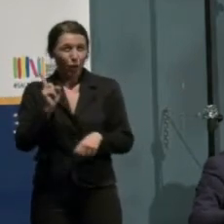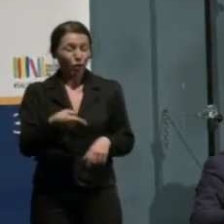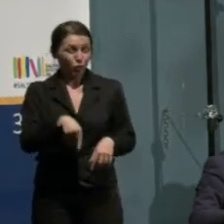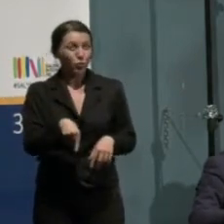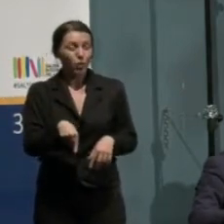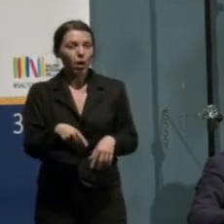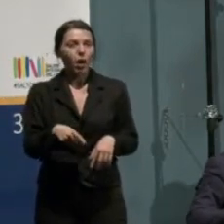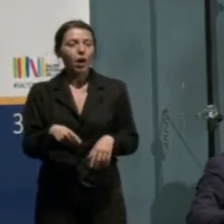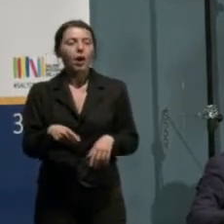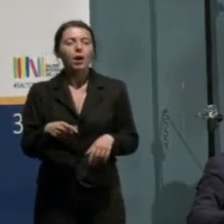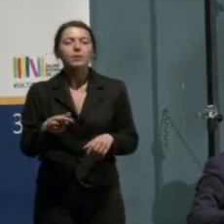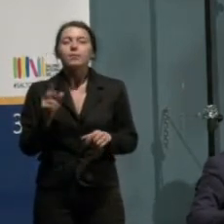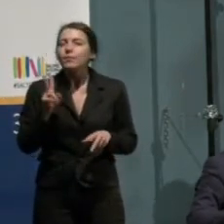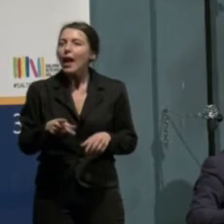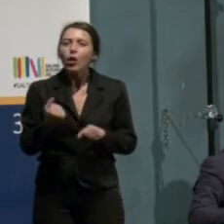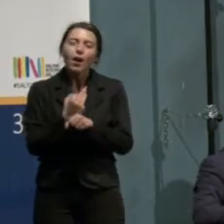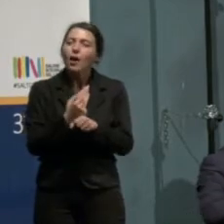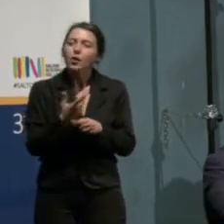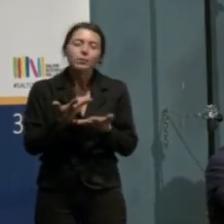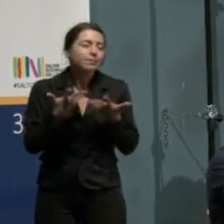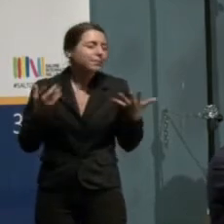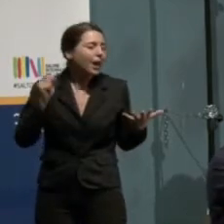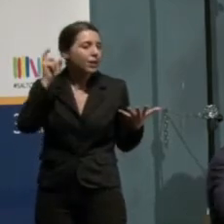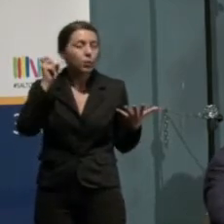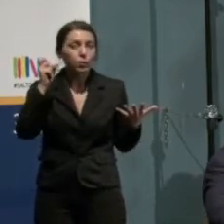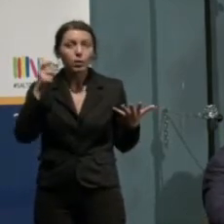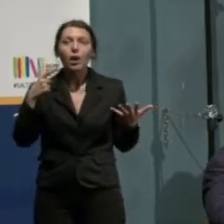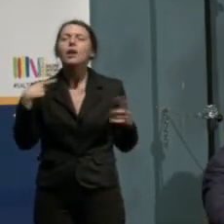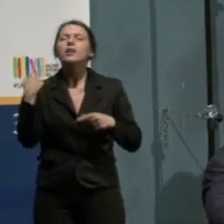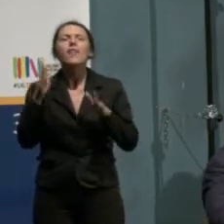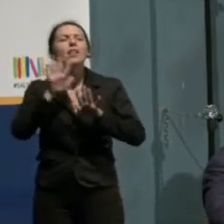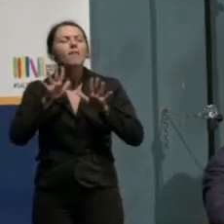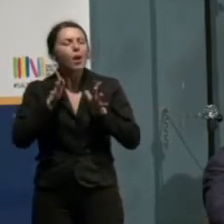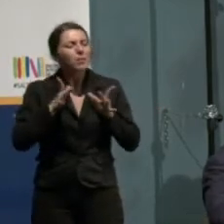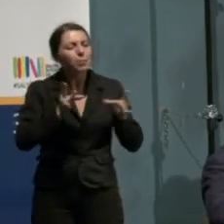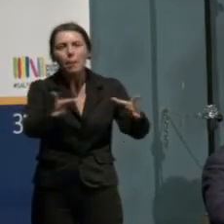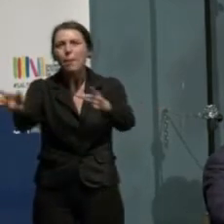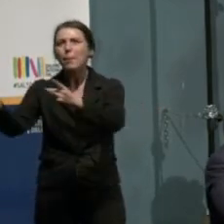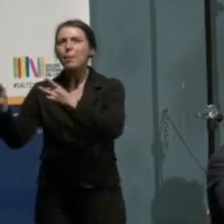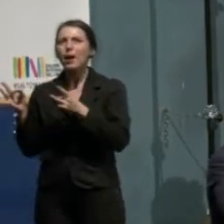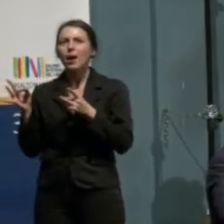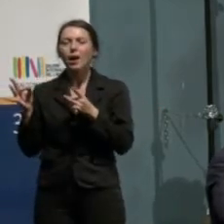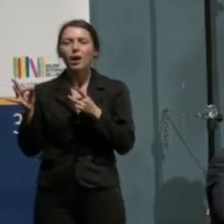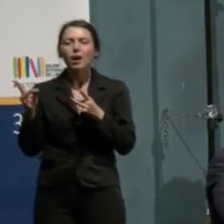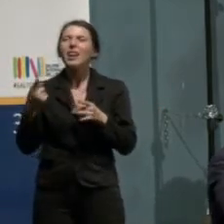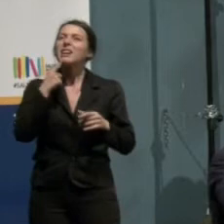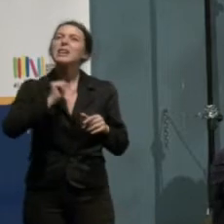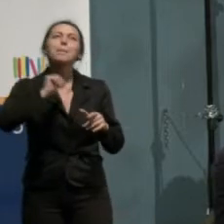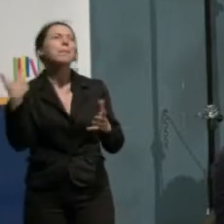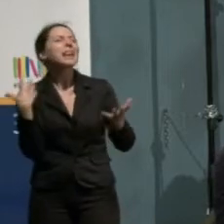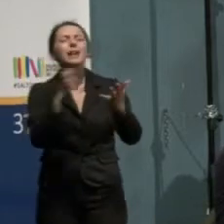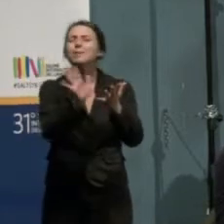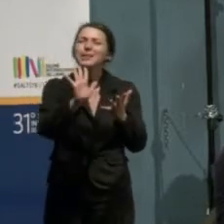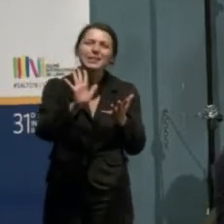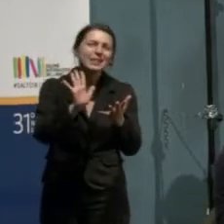grandissima cultura e se posso permettermi ha contagiato l'informazione non c'è chi è arrivato prima che arrivato dopo si è